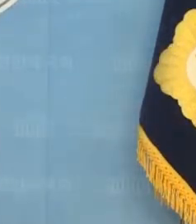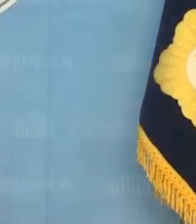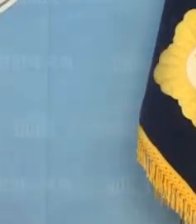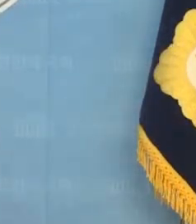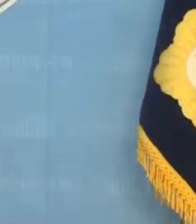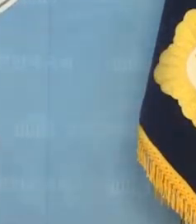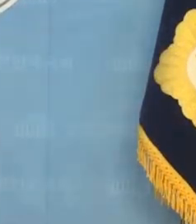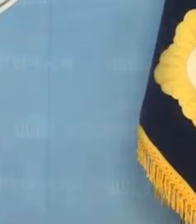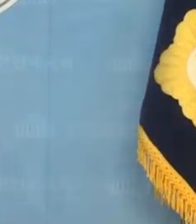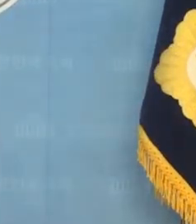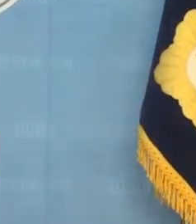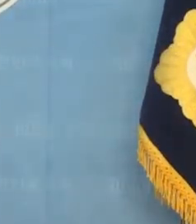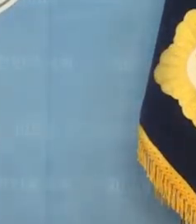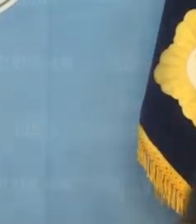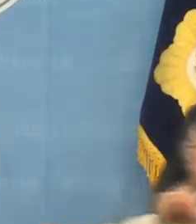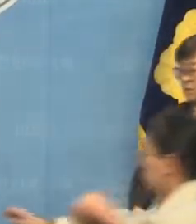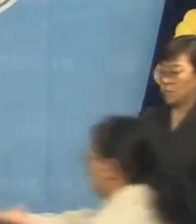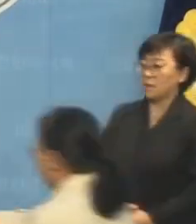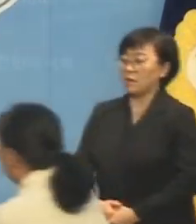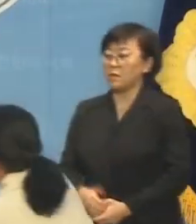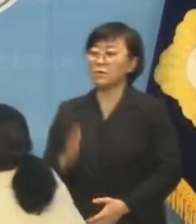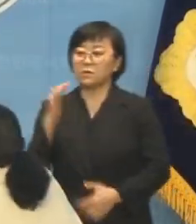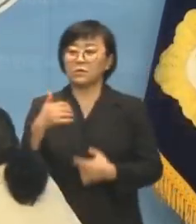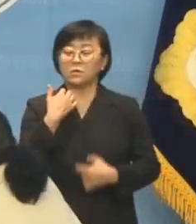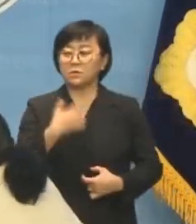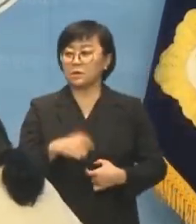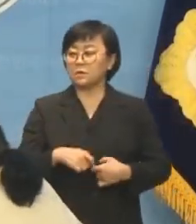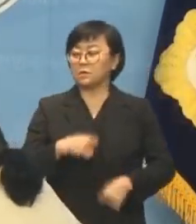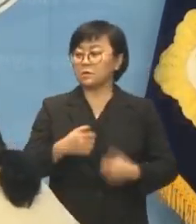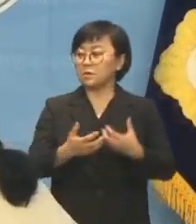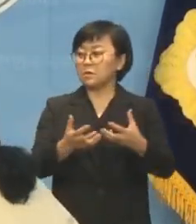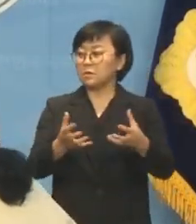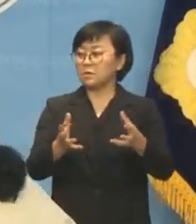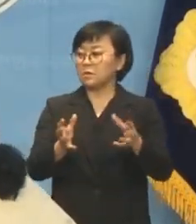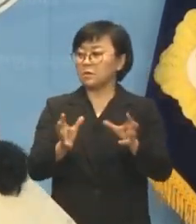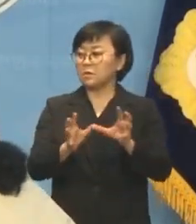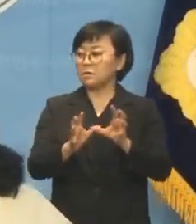녹색정의당에서 대변인 브리핑을 30분에